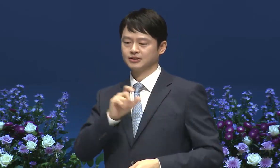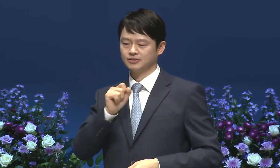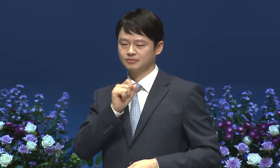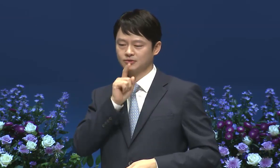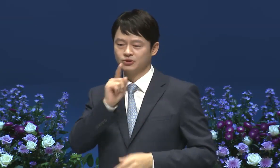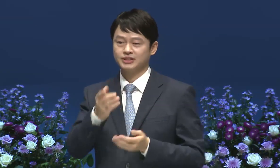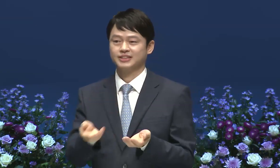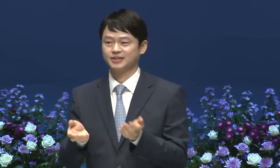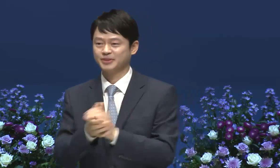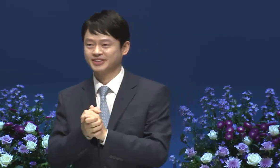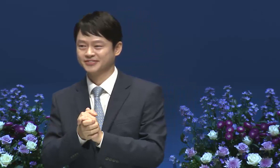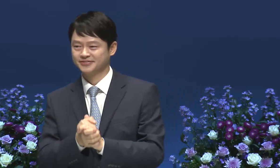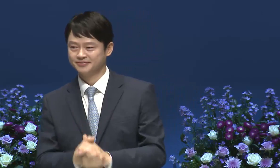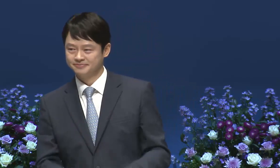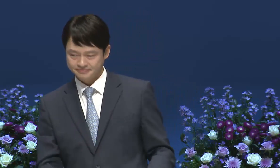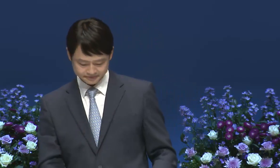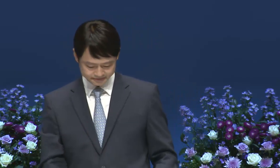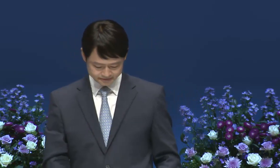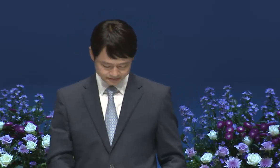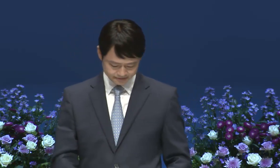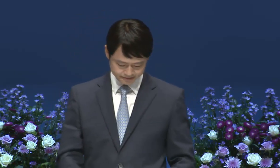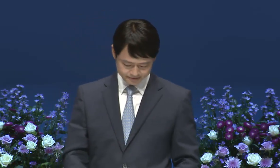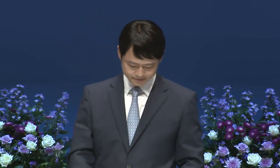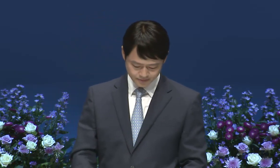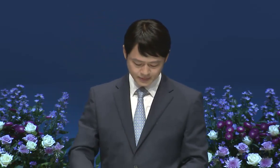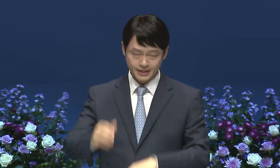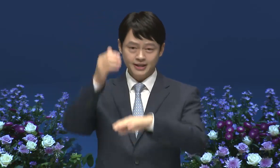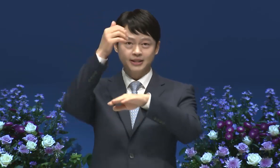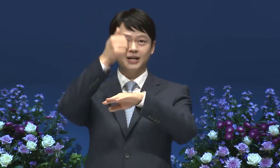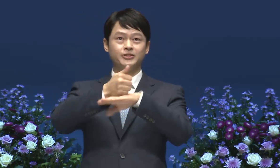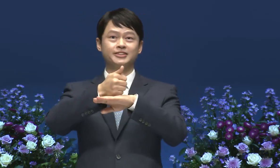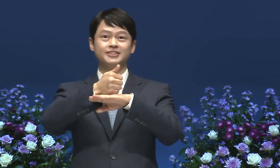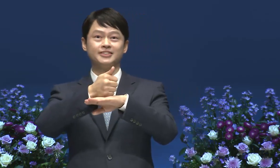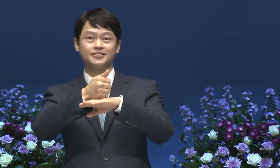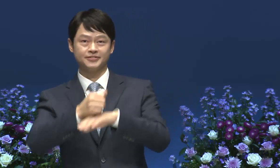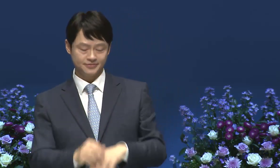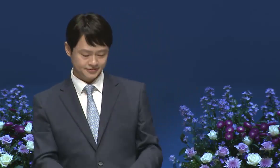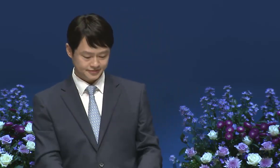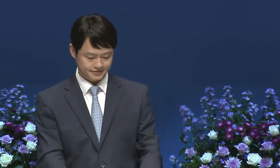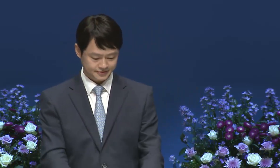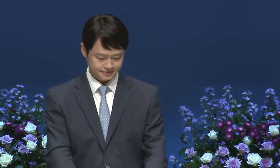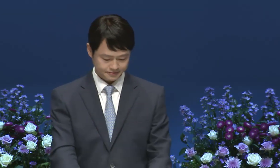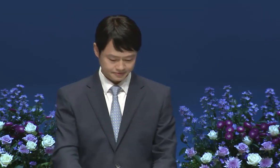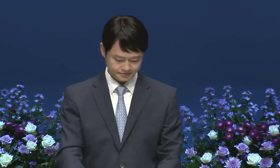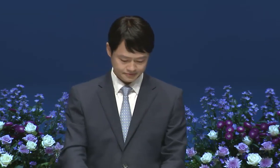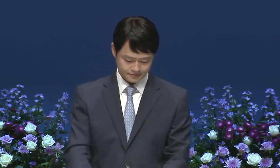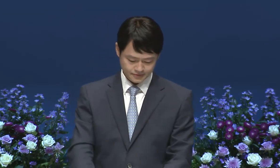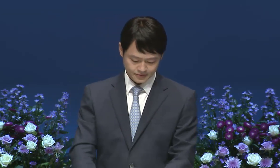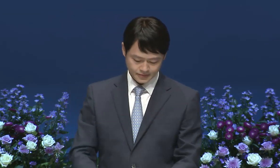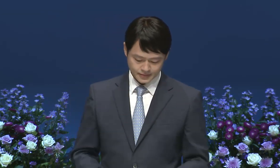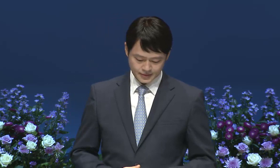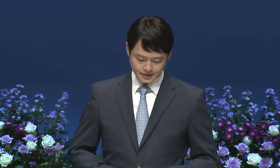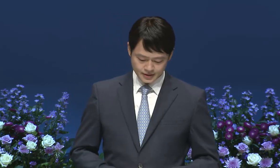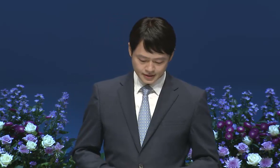영적 에바다를 체험하는 전도 제자가 되시기를 축원합니다. 결론입니다.